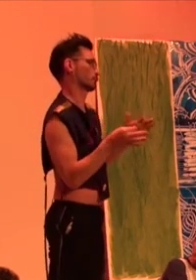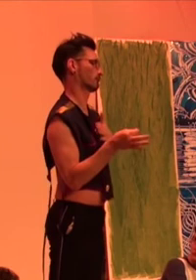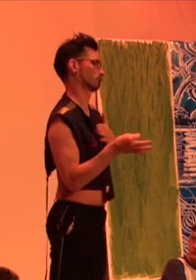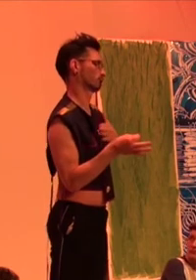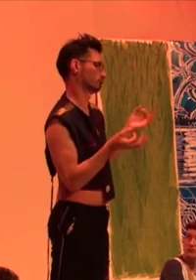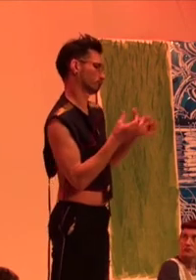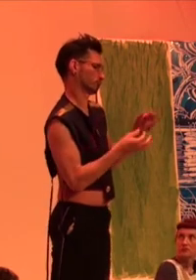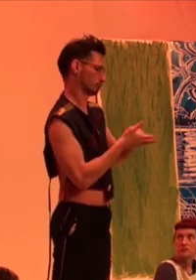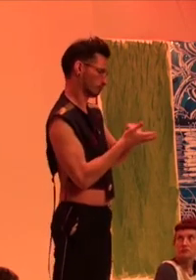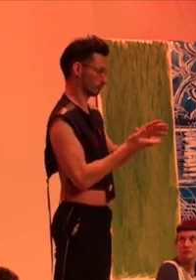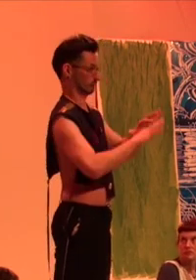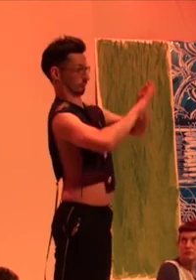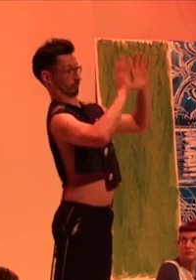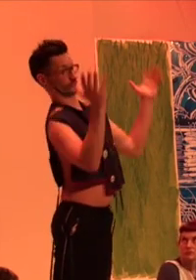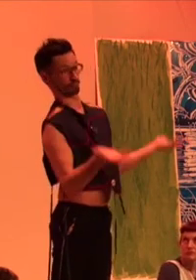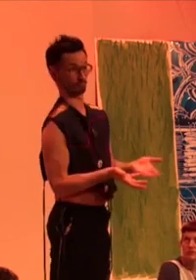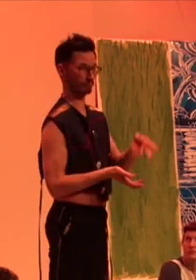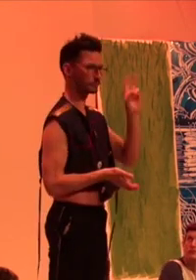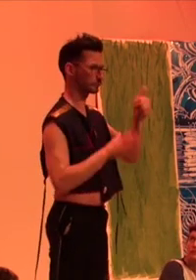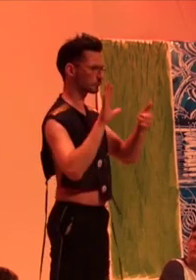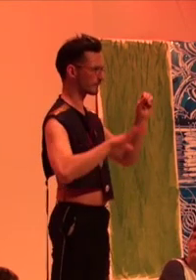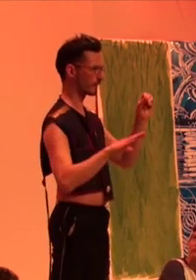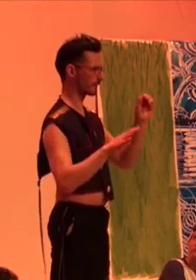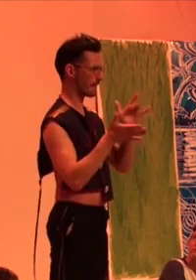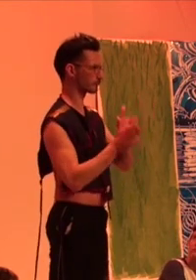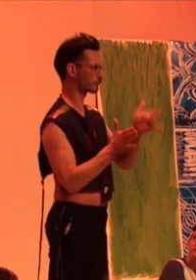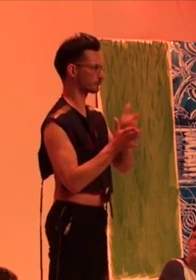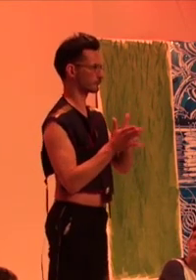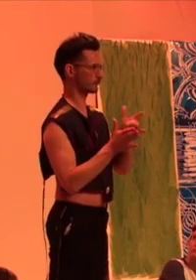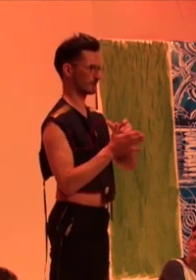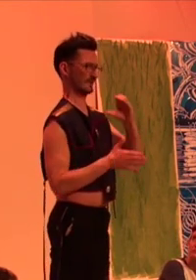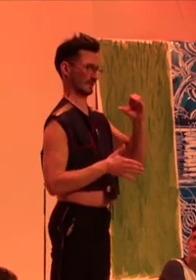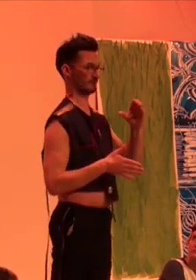contes, et après j'ai rédigé moi-même ma propre histoire pour faire ce tout, et j'ai écrit